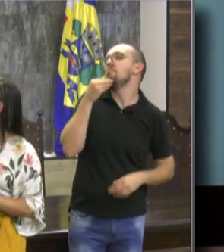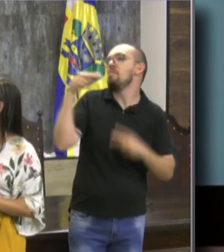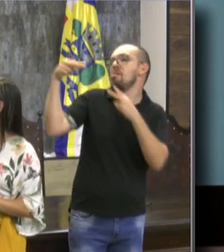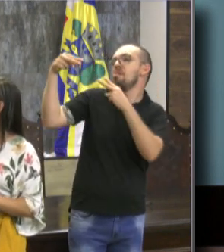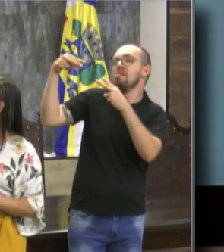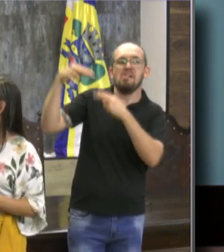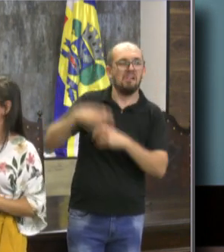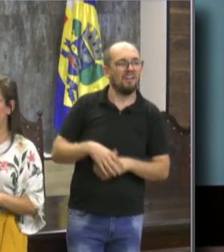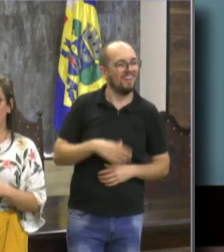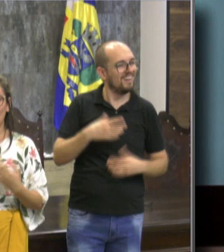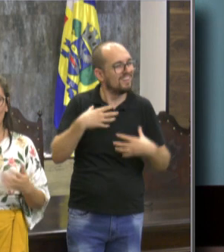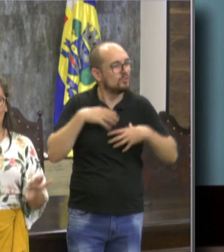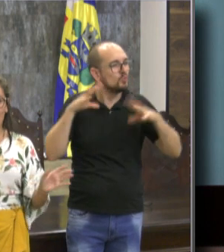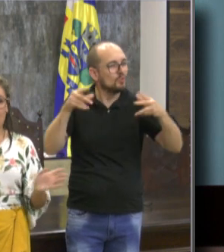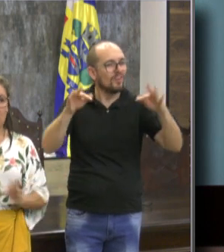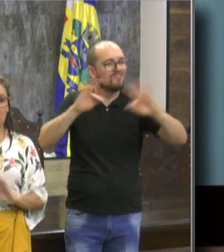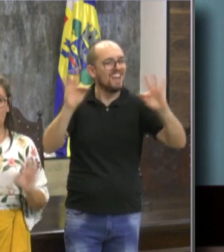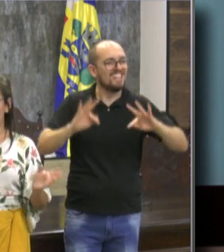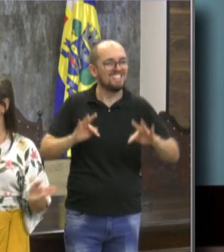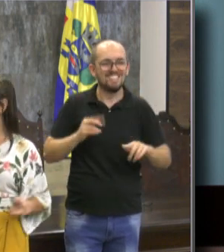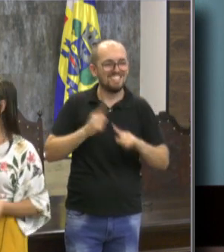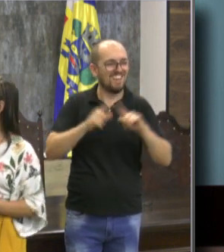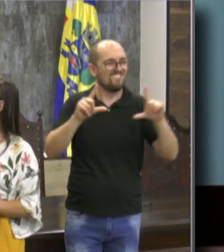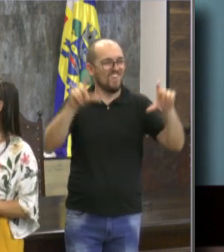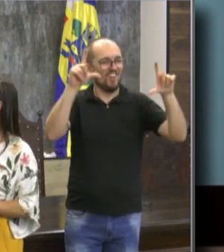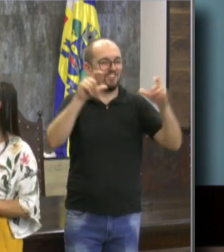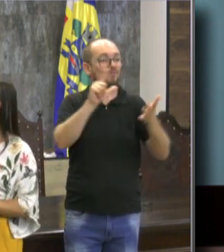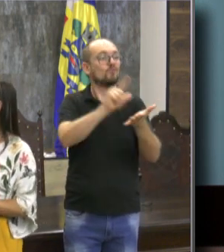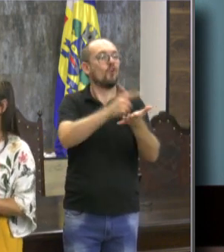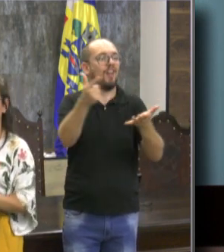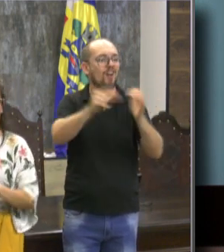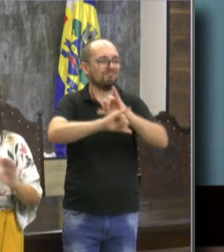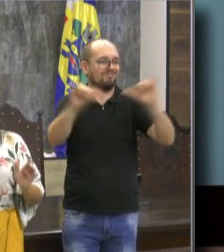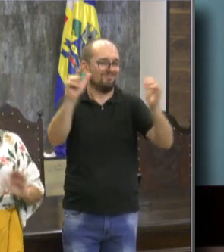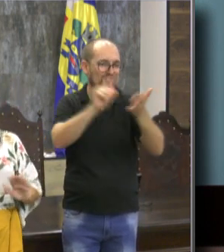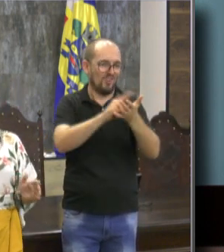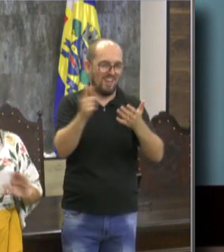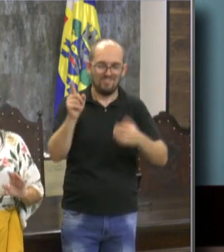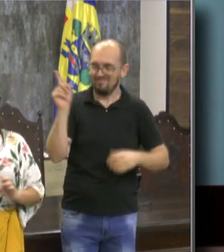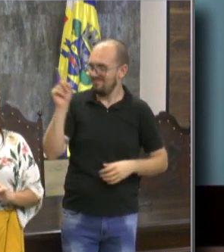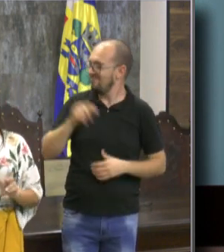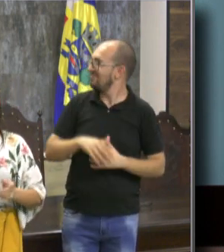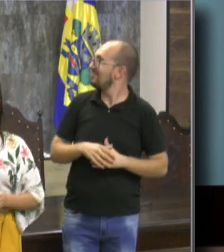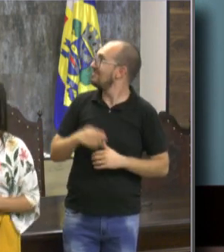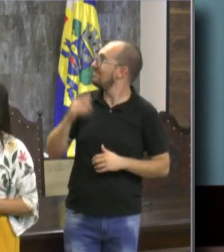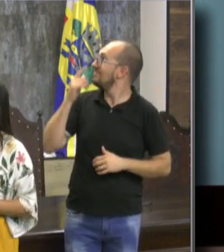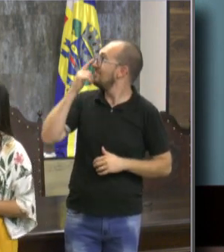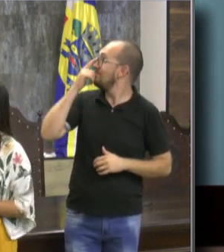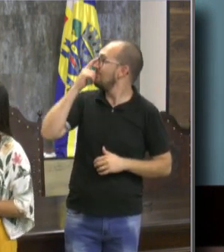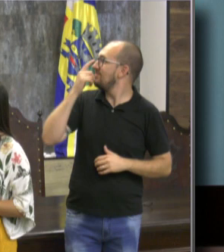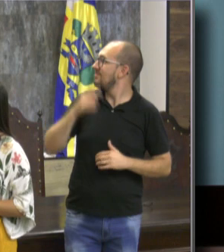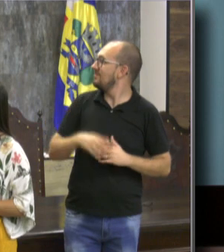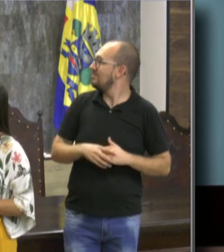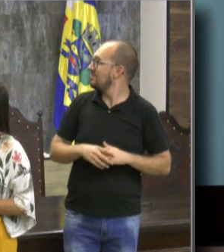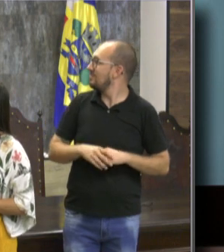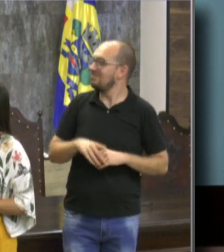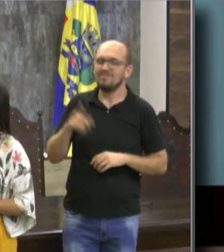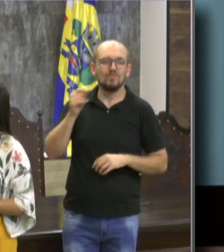muito, todo feliz que estava tendo fotografia para sair no jornal, porque ele virou reportagem assim em várias mídias lá em